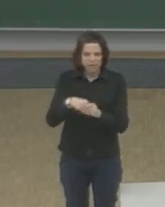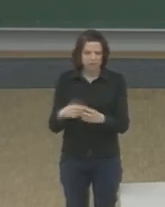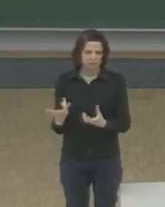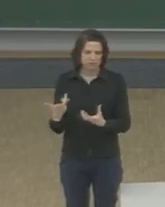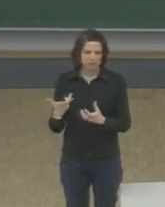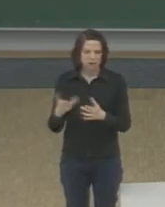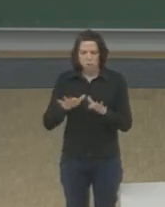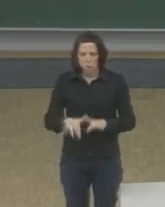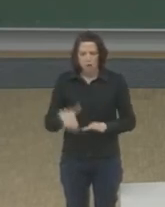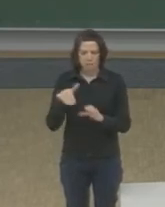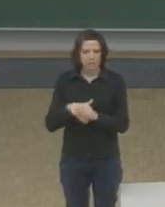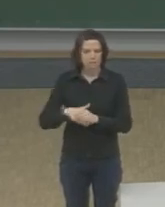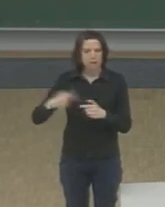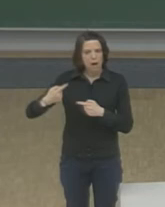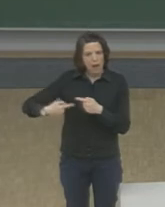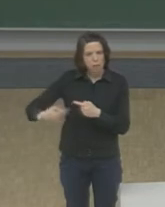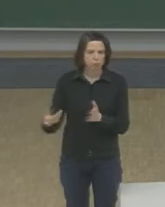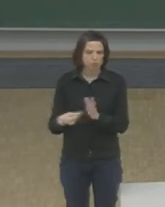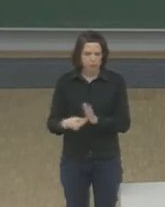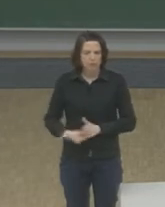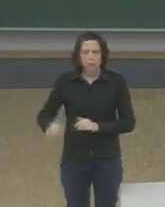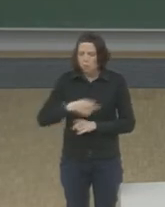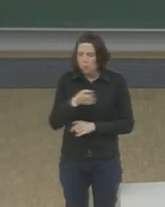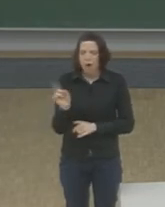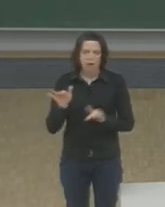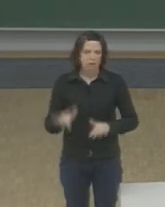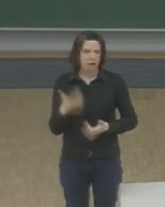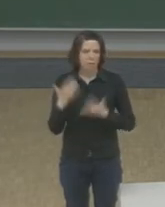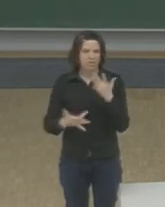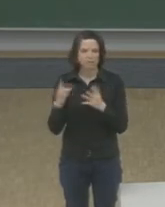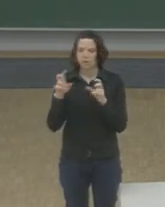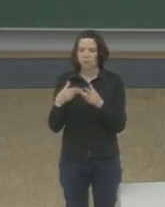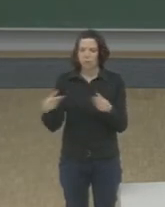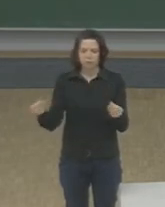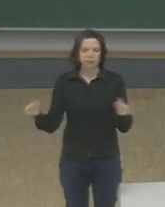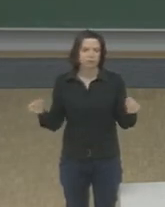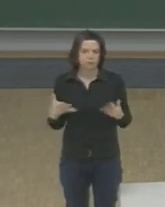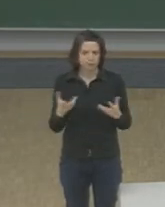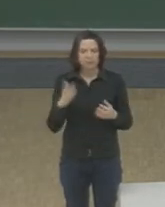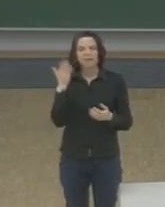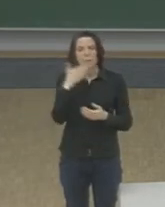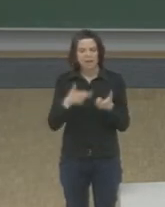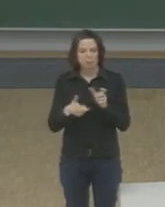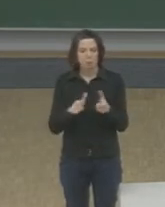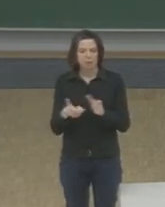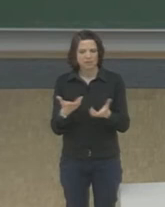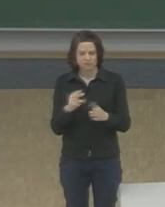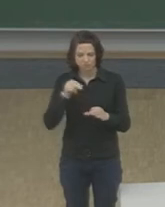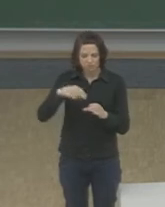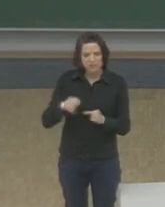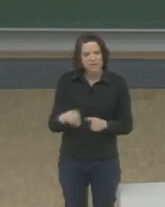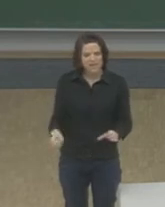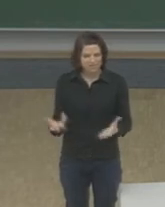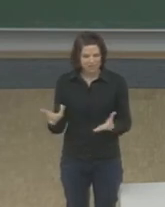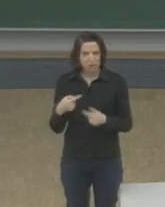und Algorithmen versteckt. Deren ganzer Zweck besteht aber gerade darin, als Blackbox zu funktionieren, die